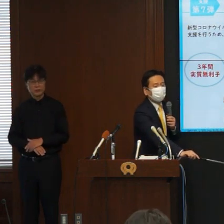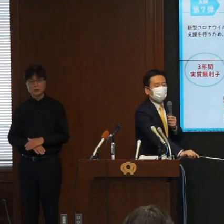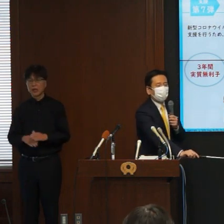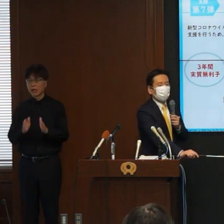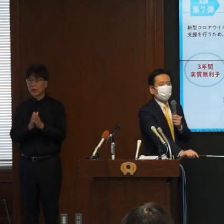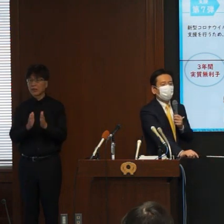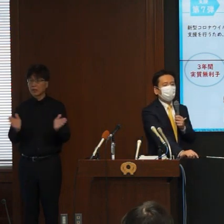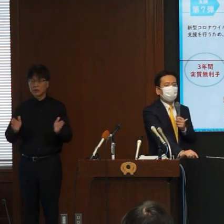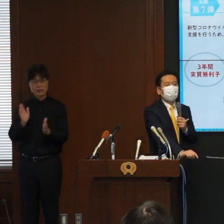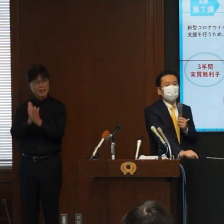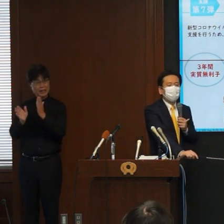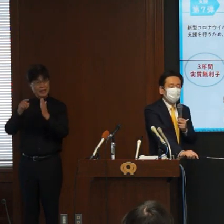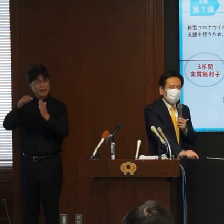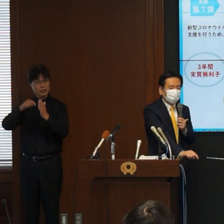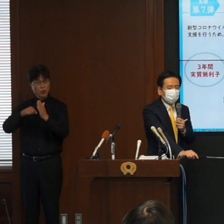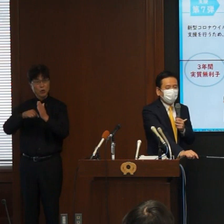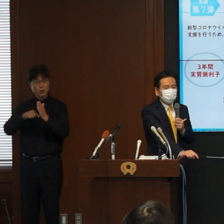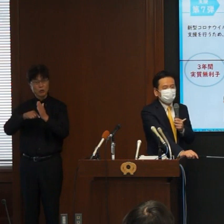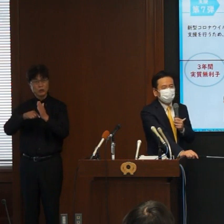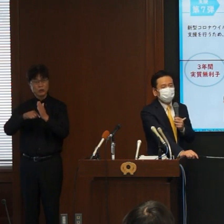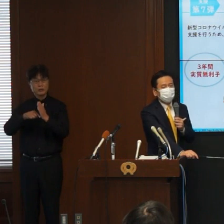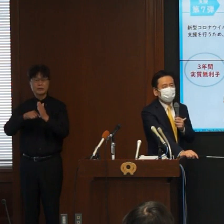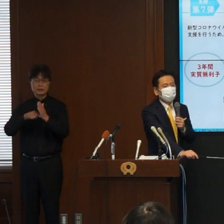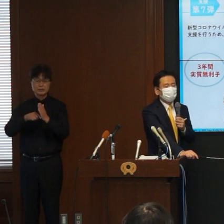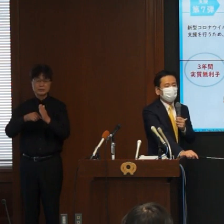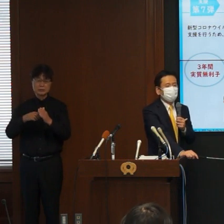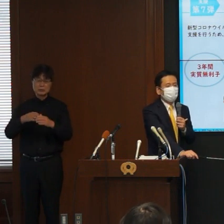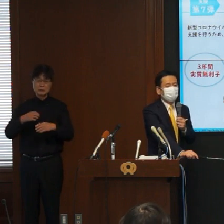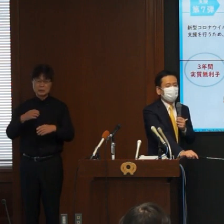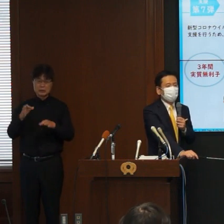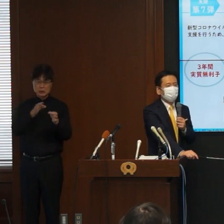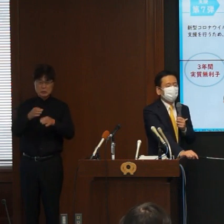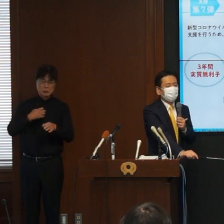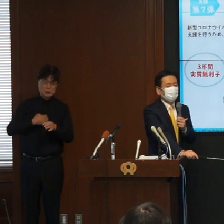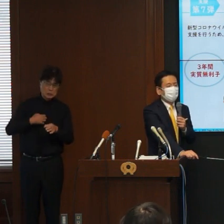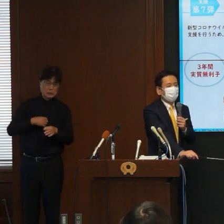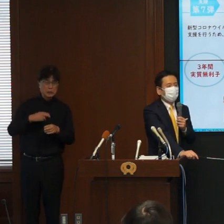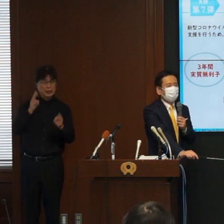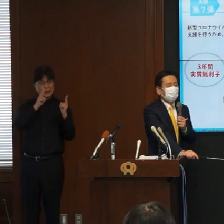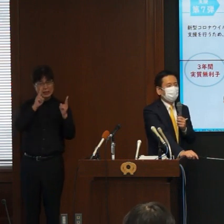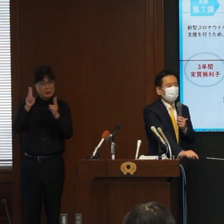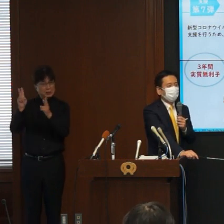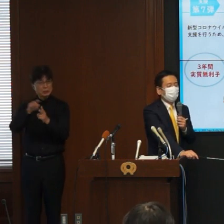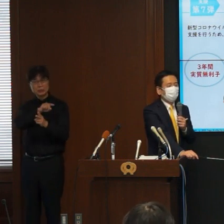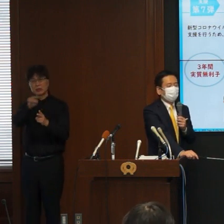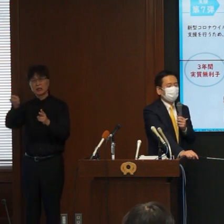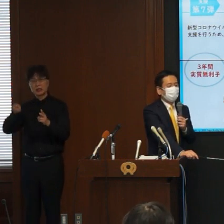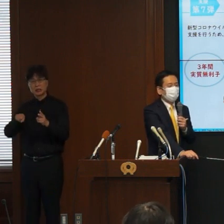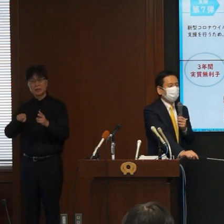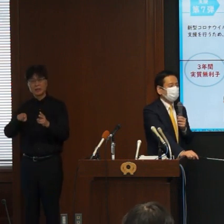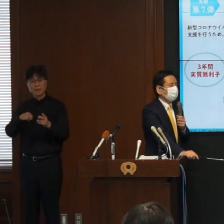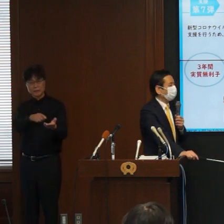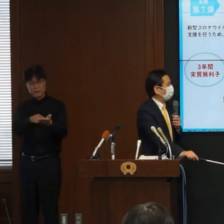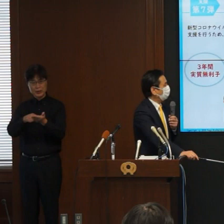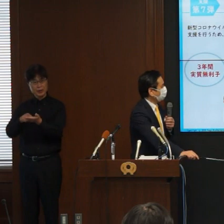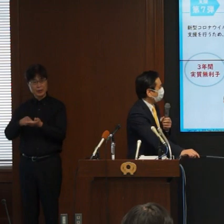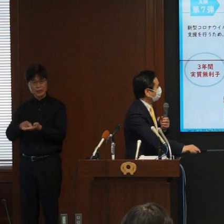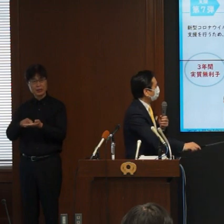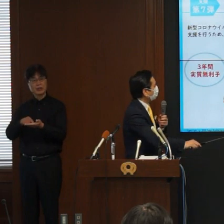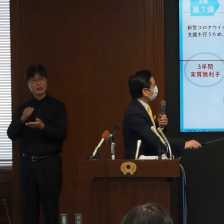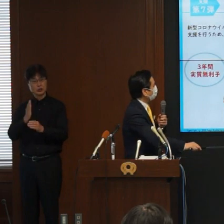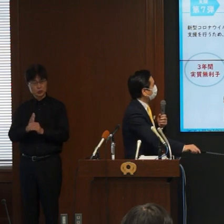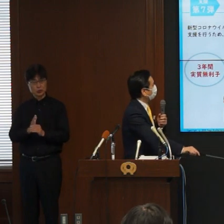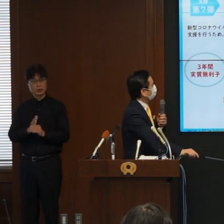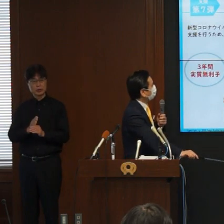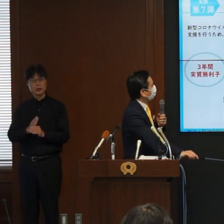広く県内の傷んでいる事業者の皆さん方に、手を挙げていただいておりますけれども、ぜ